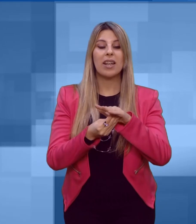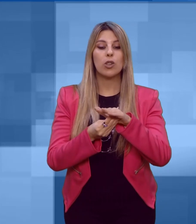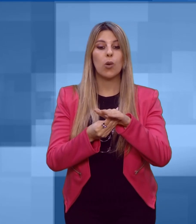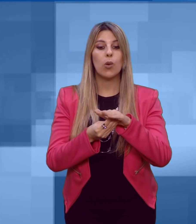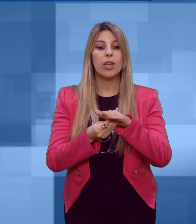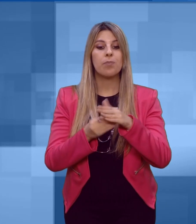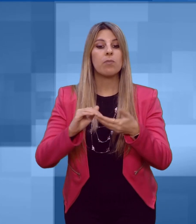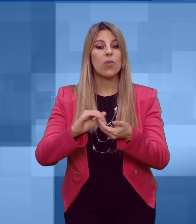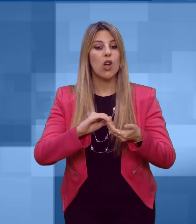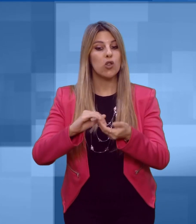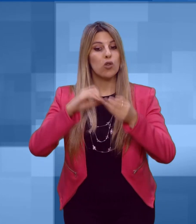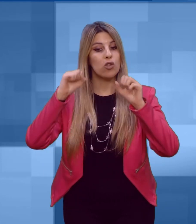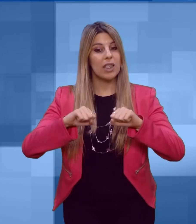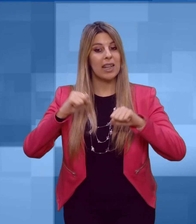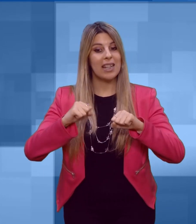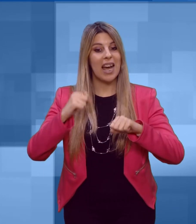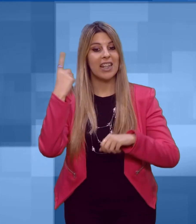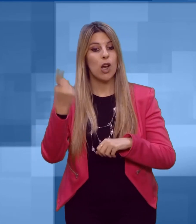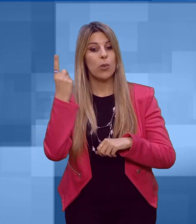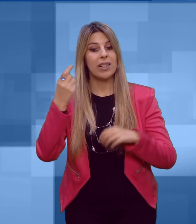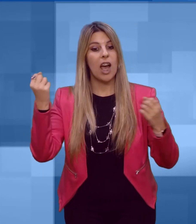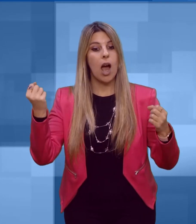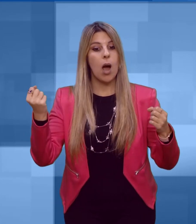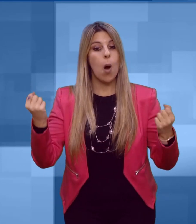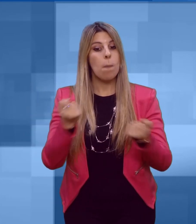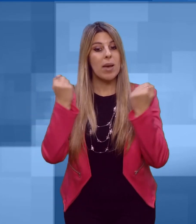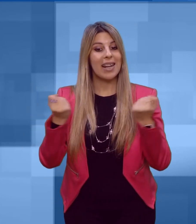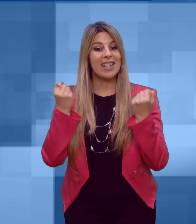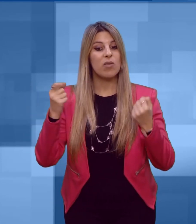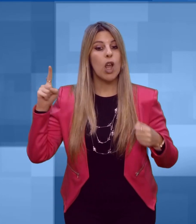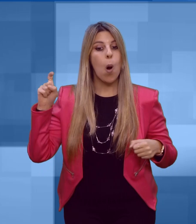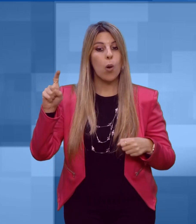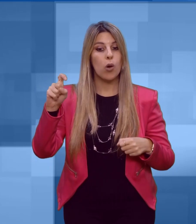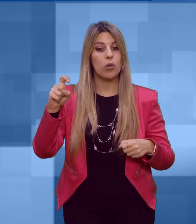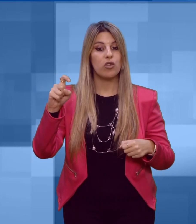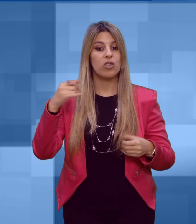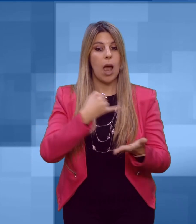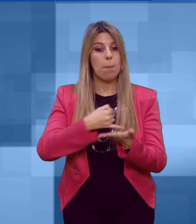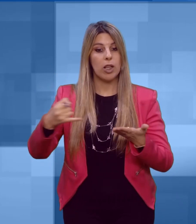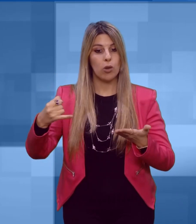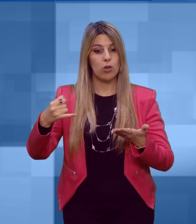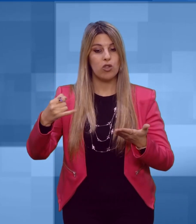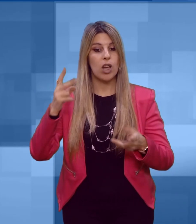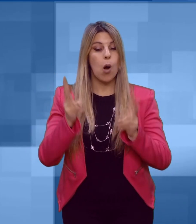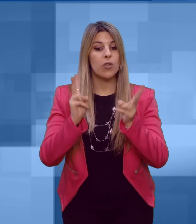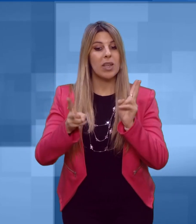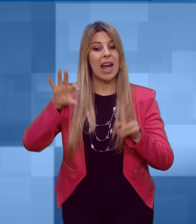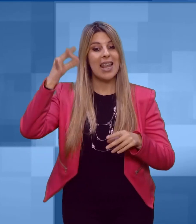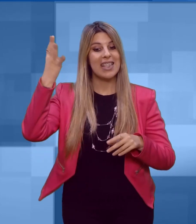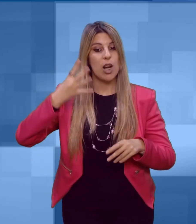operatori sociosanitari dell'unità operativa di oncologia ematologia dell'ospedale San Martino di